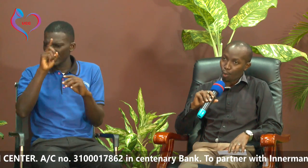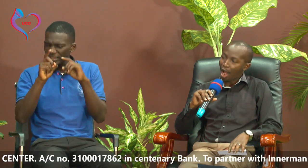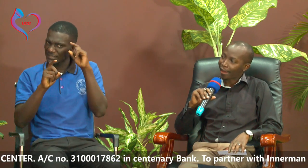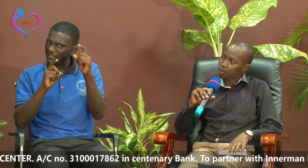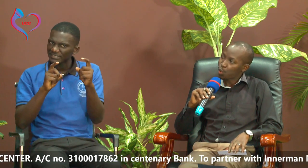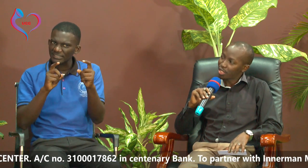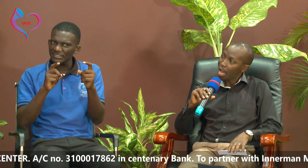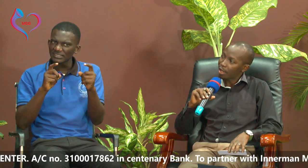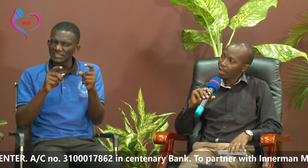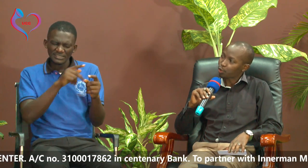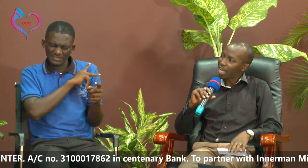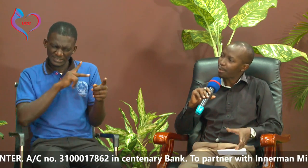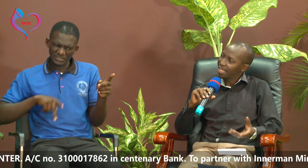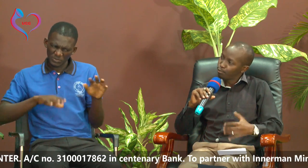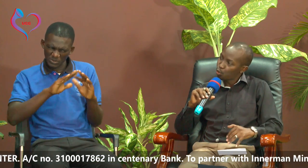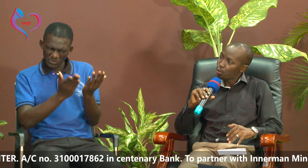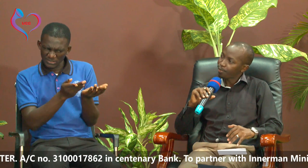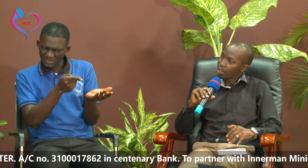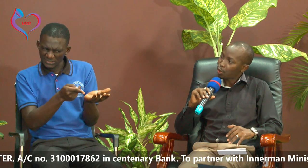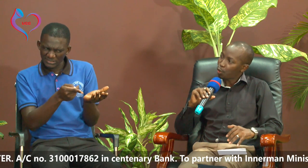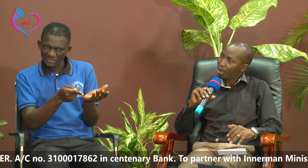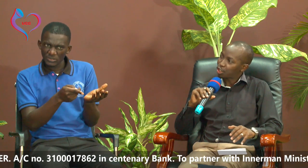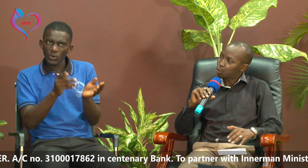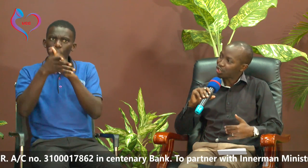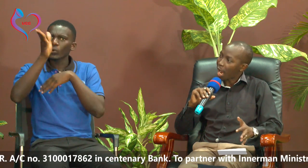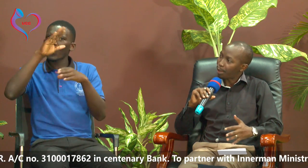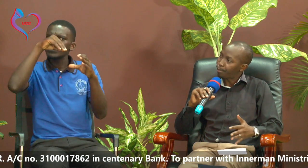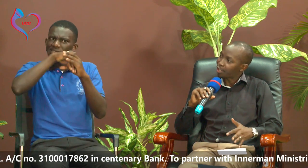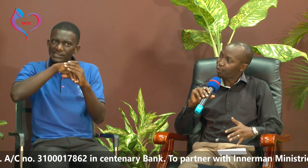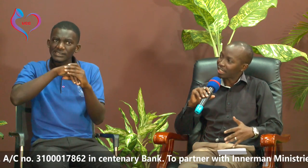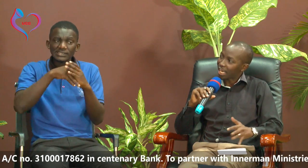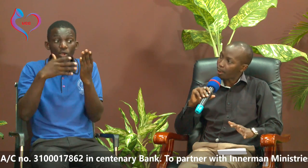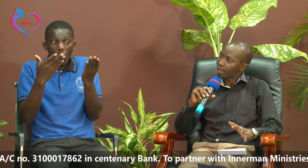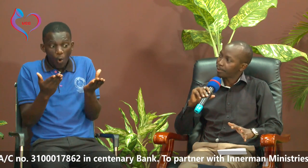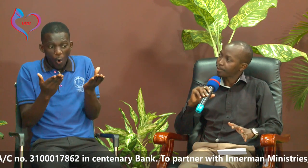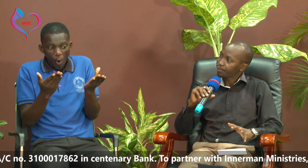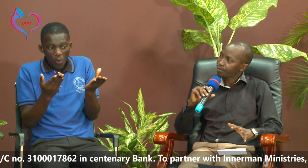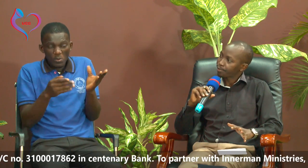bwa Katonda Katonda abirimu oba kintu kyabwe bakivuga kyabwe